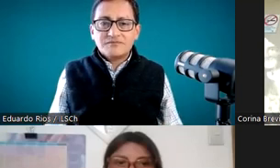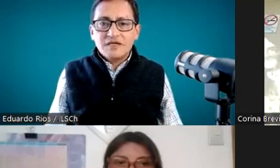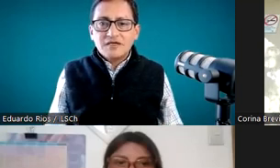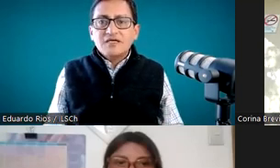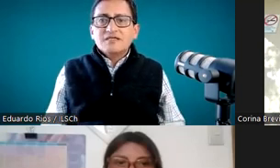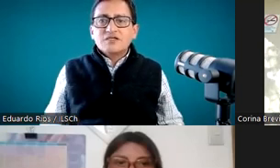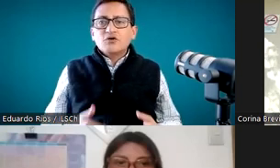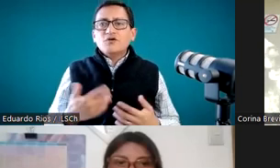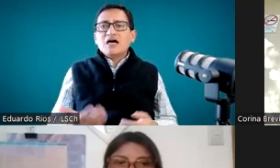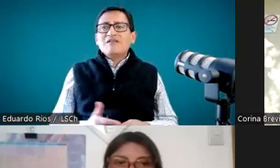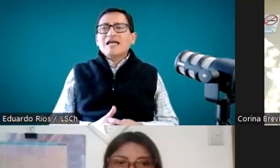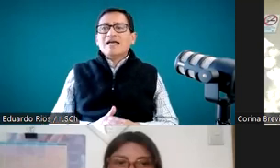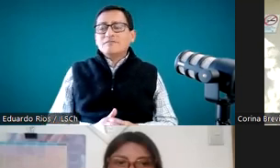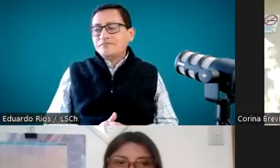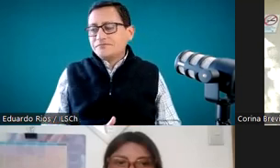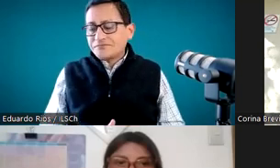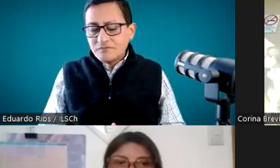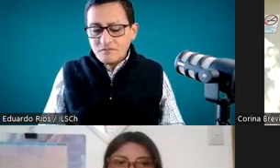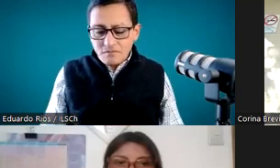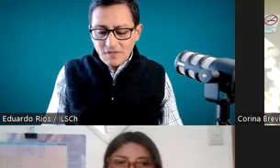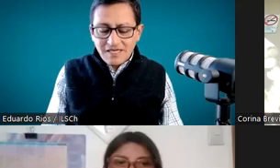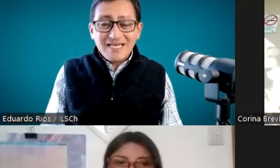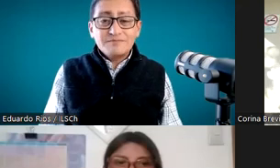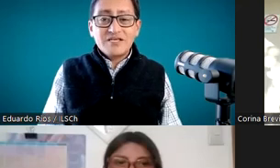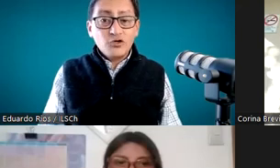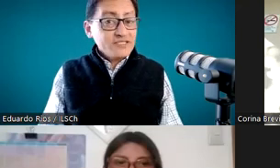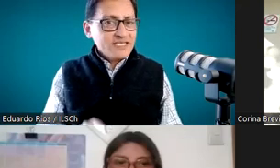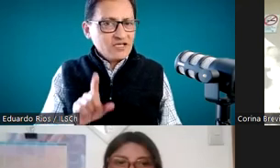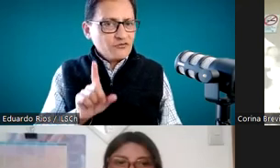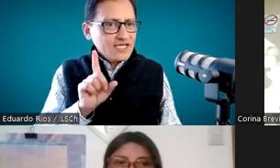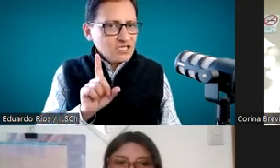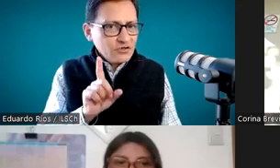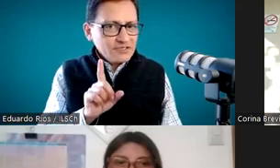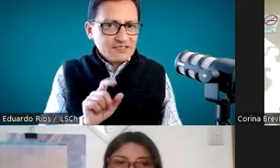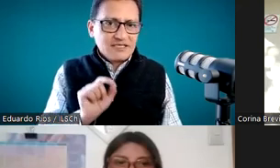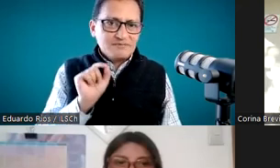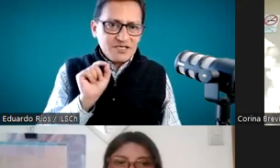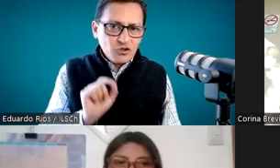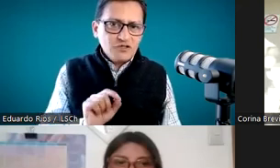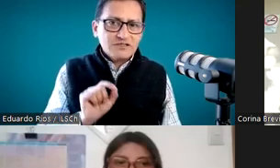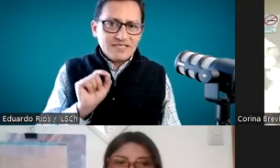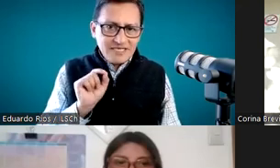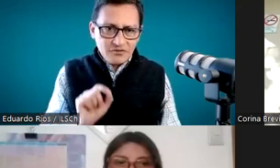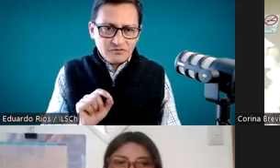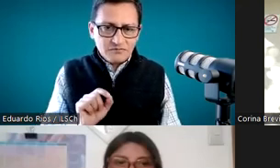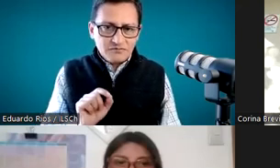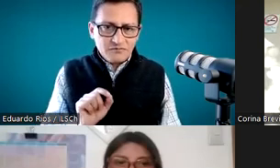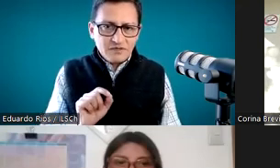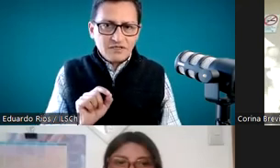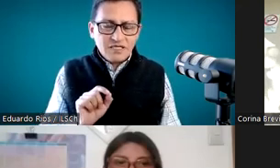suelta. Si yo hablara en español señado, fíjense lo que va a decir, español